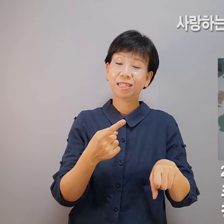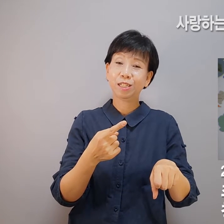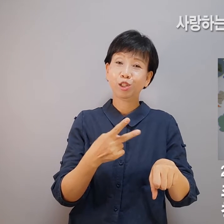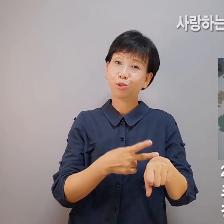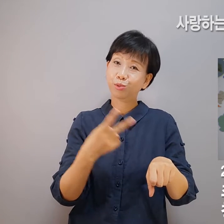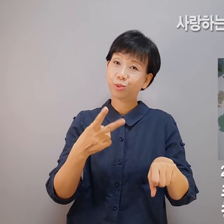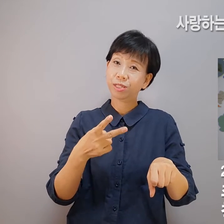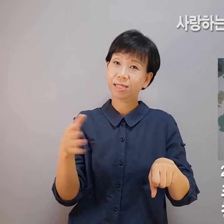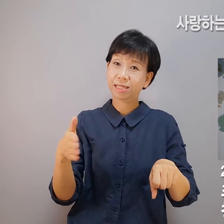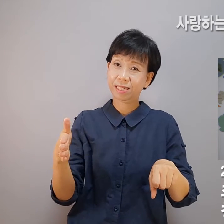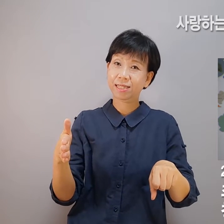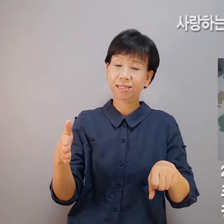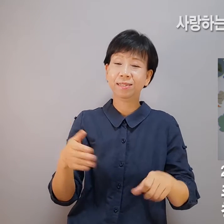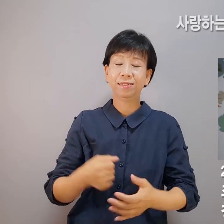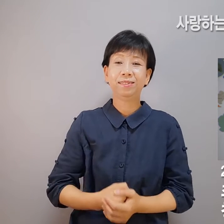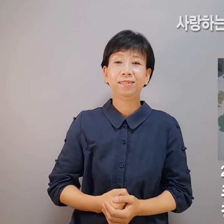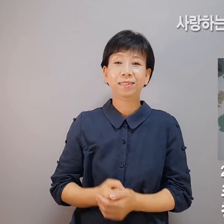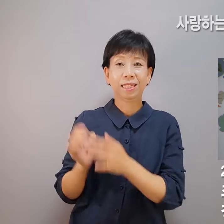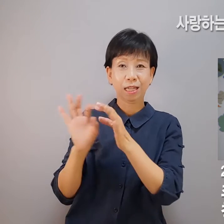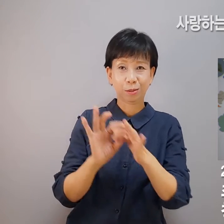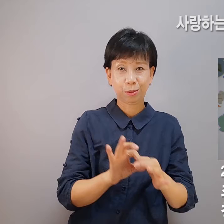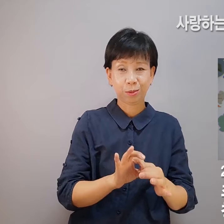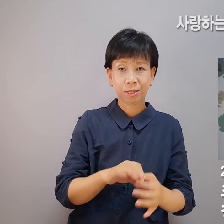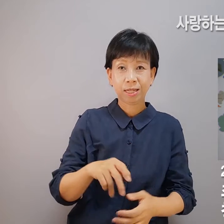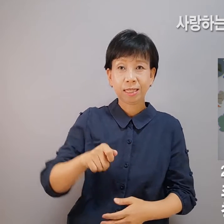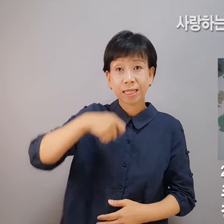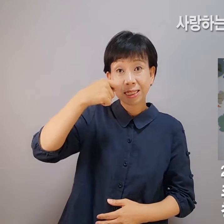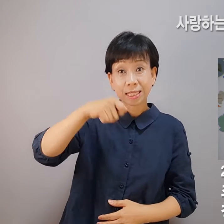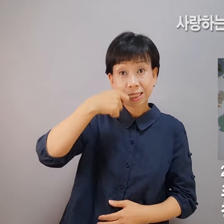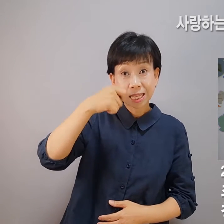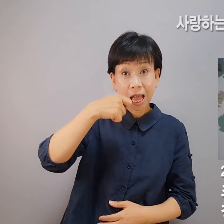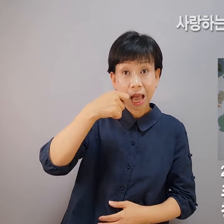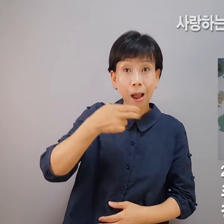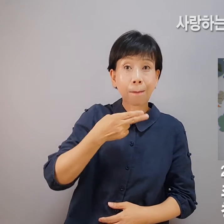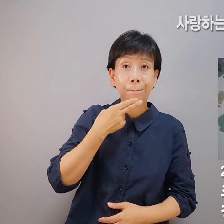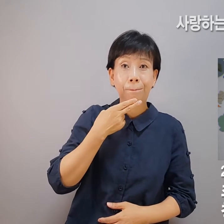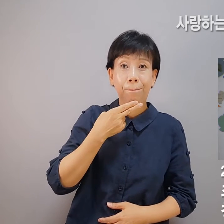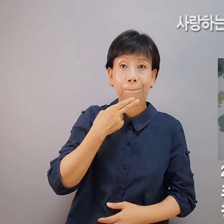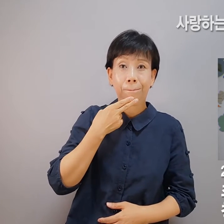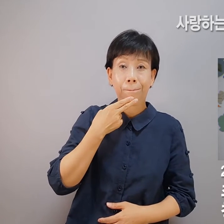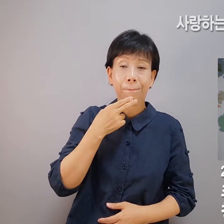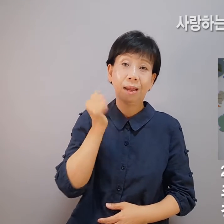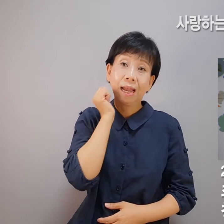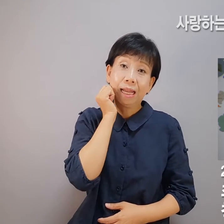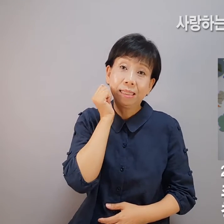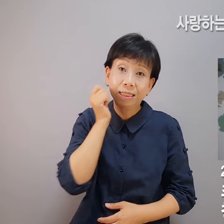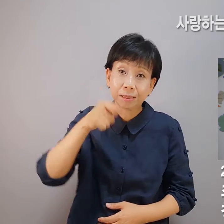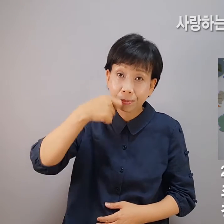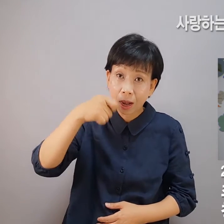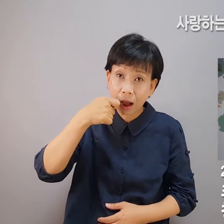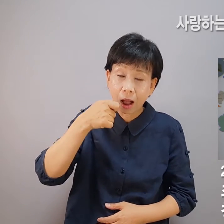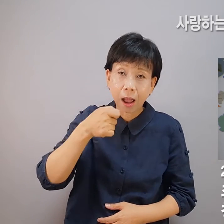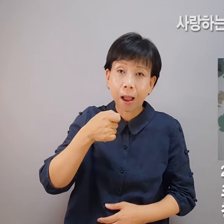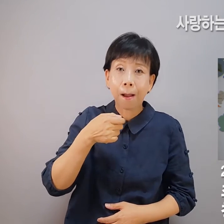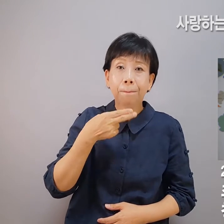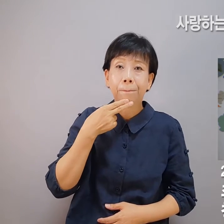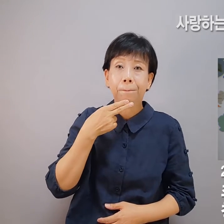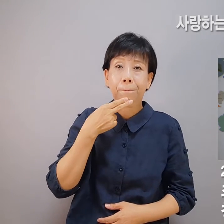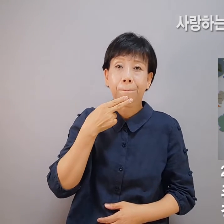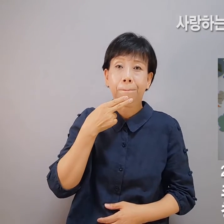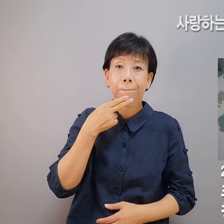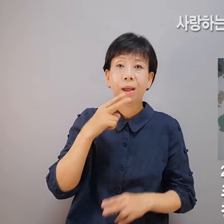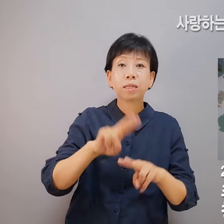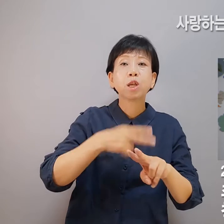이게 간식이나 식사는 교회에서 안 하니까 또 이제 갈 때 바리바리 이렇게 싸줘서 돌아가도록